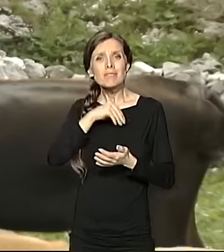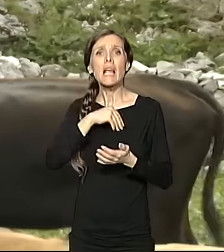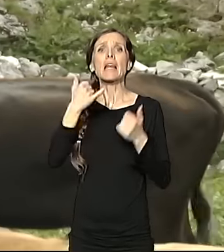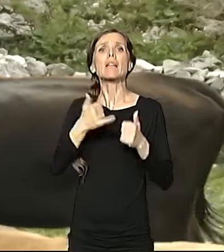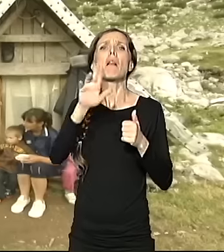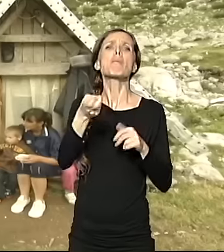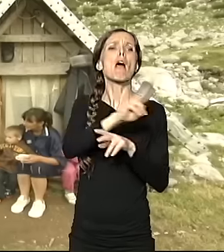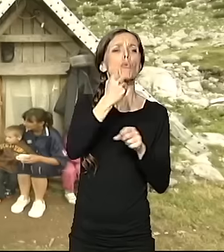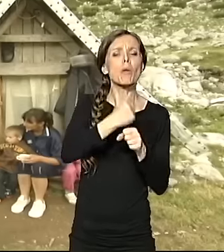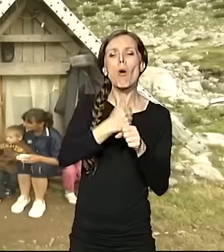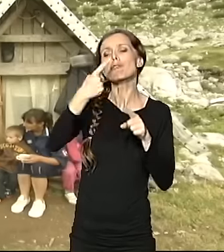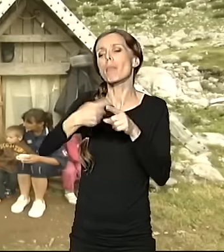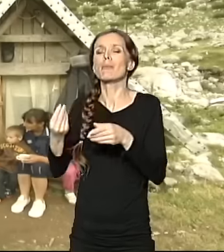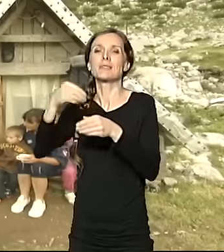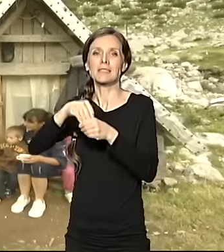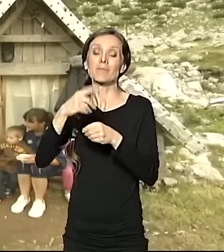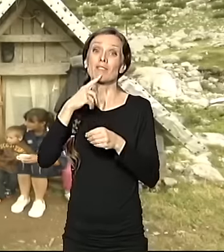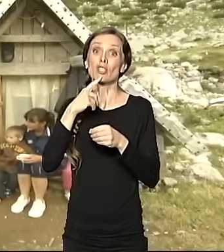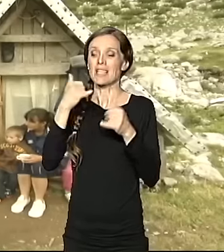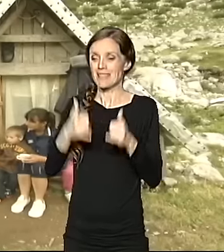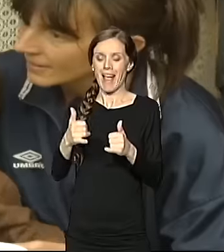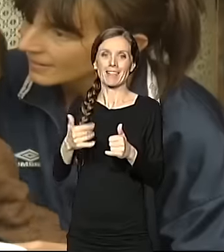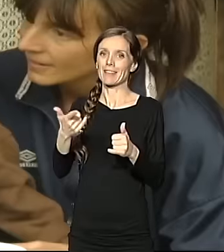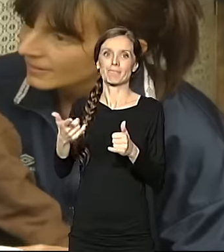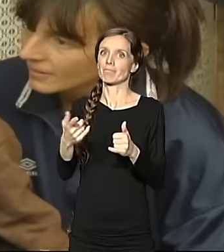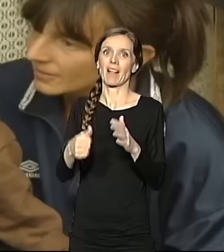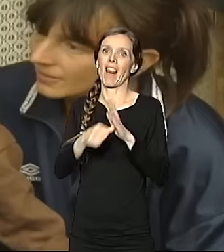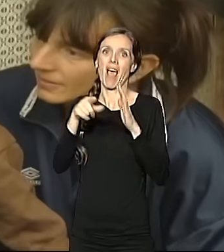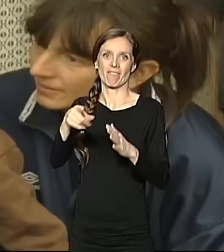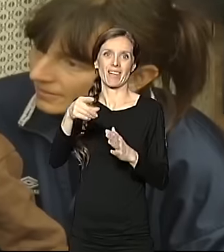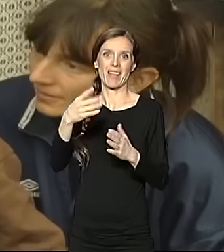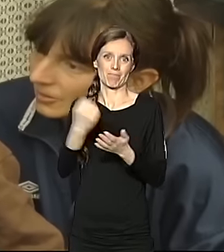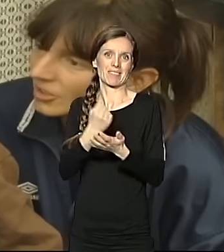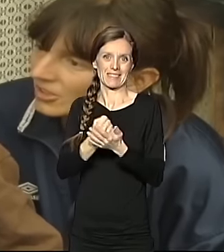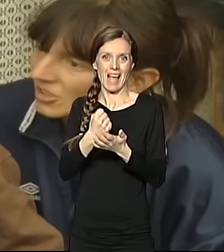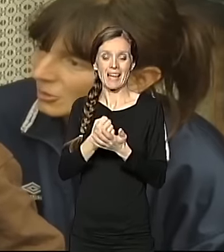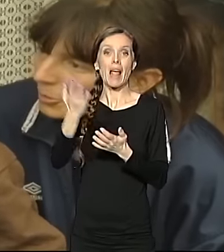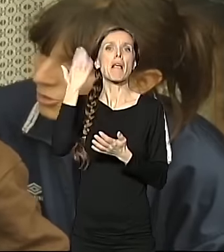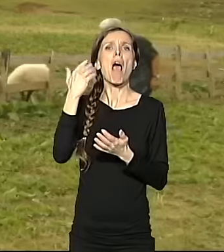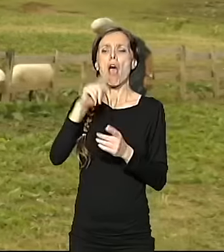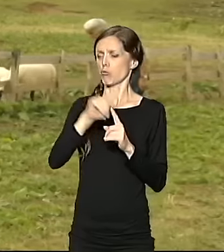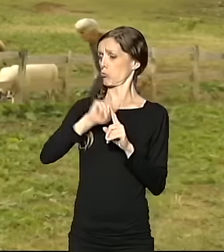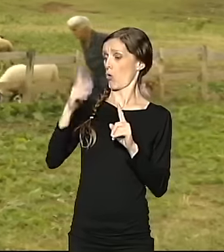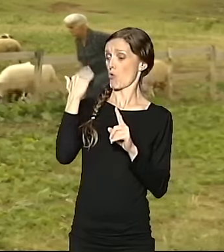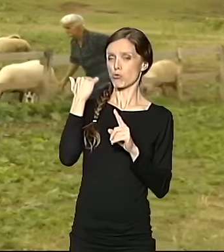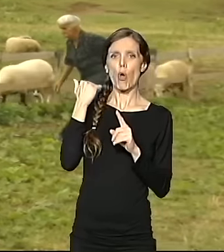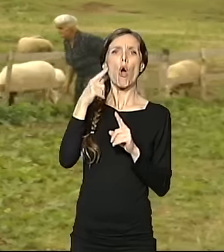Za sad je osnovni. Donedavno je bio samo dodatni, jer smo radili i ja i